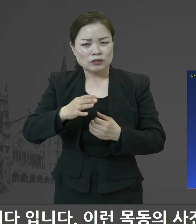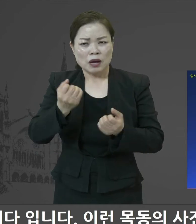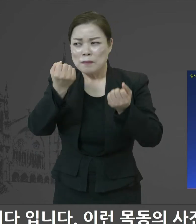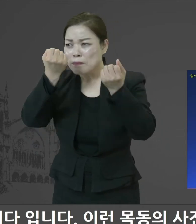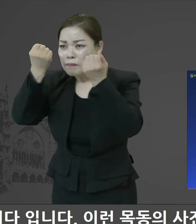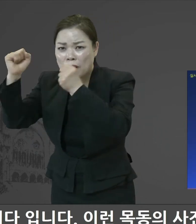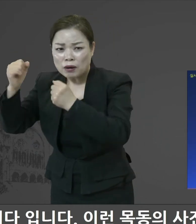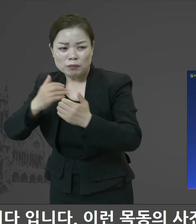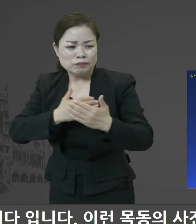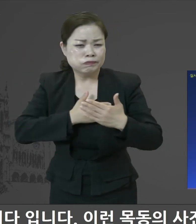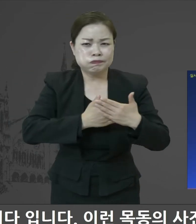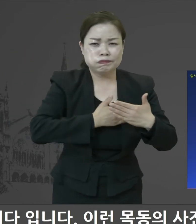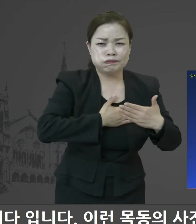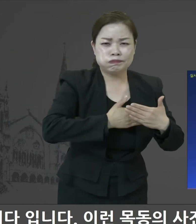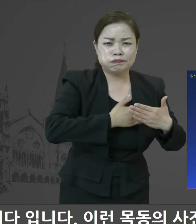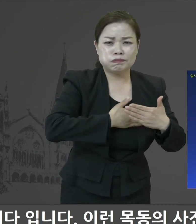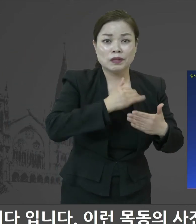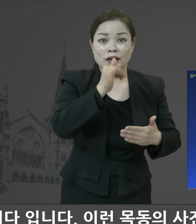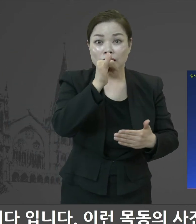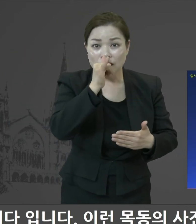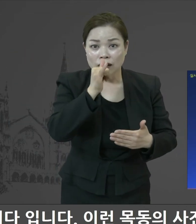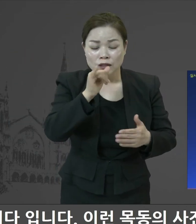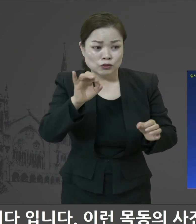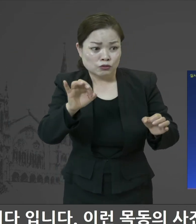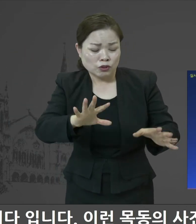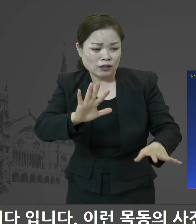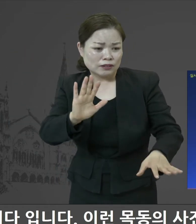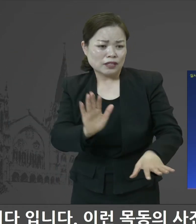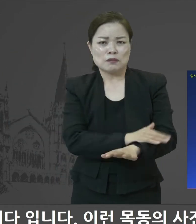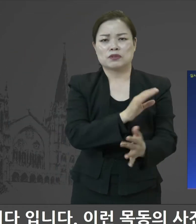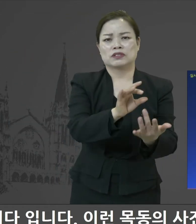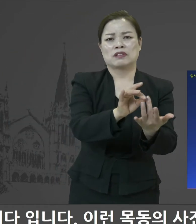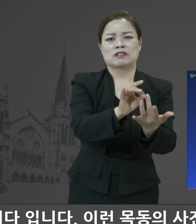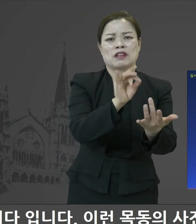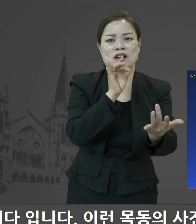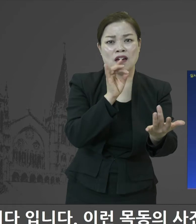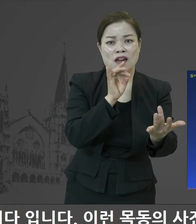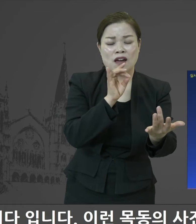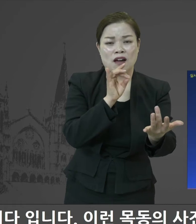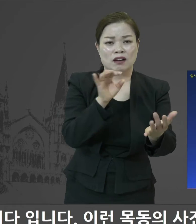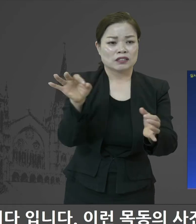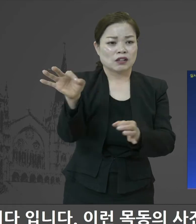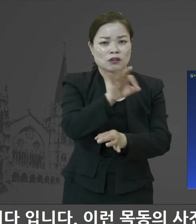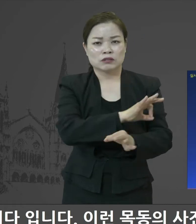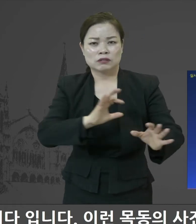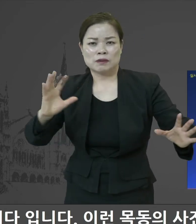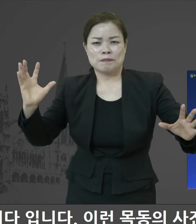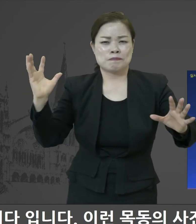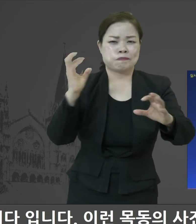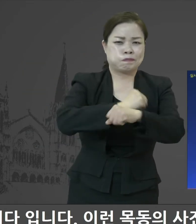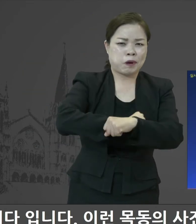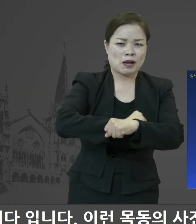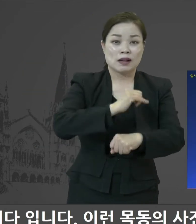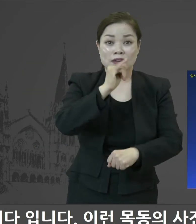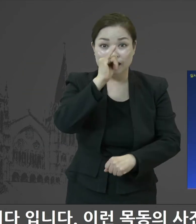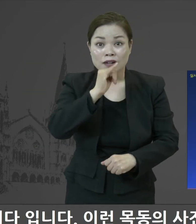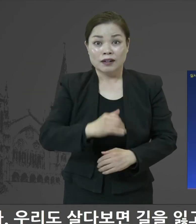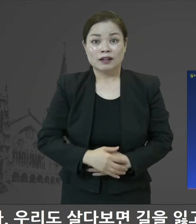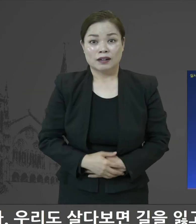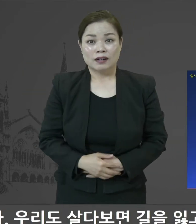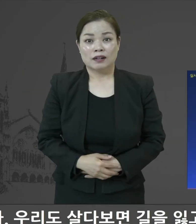이탈하여 불안에 떨 때가 있습니다. 순간의 잘못된 선택으로 경제적 파탄에 직면하는 순간도 있습니다.